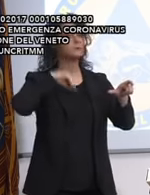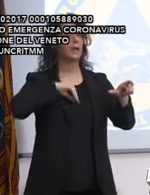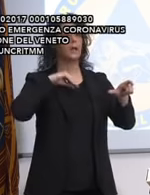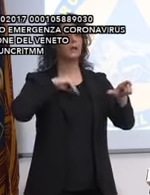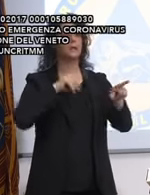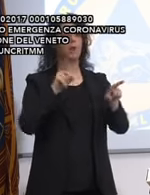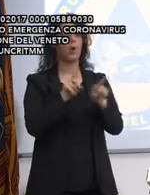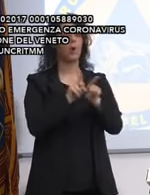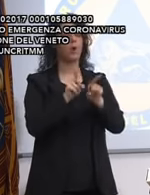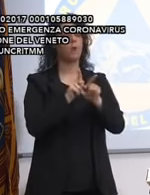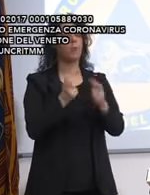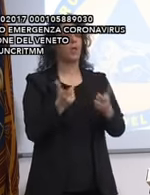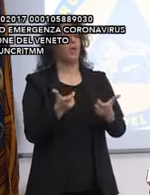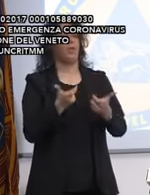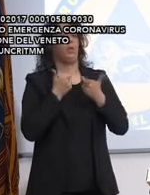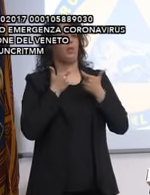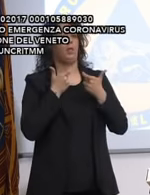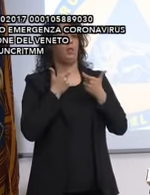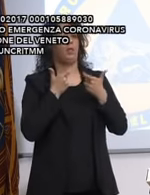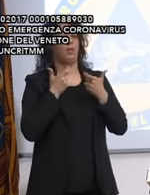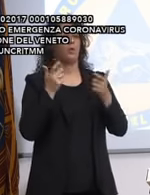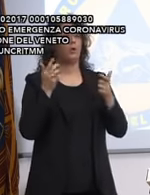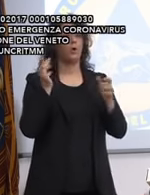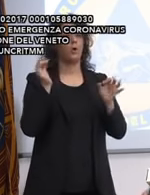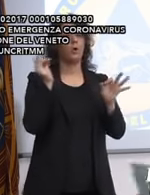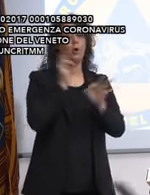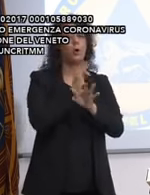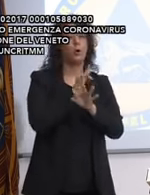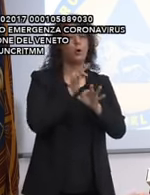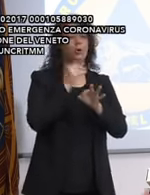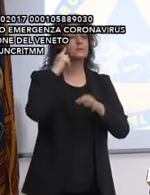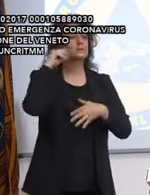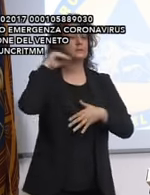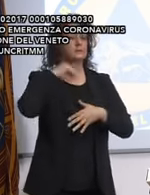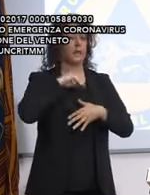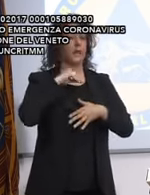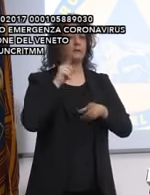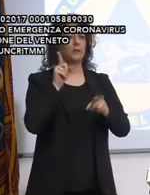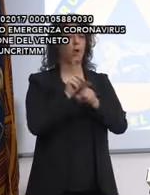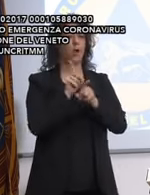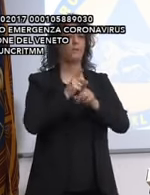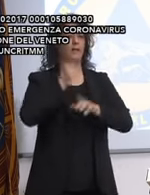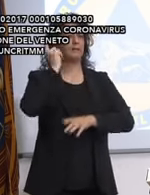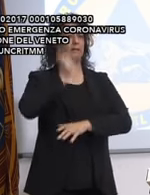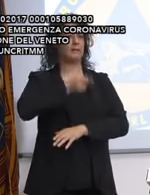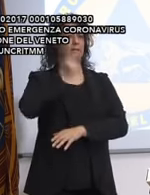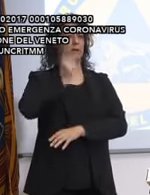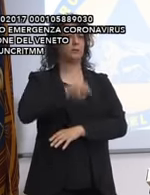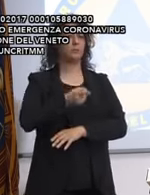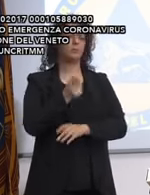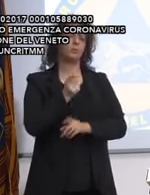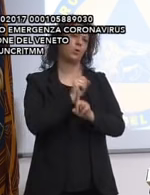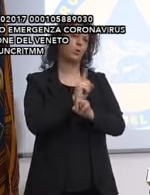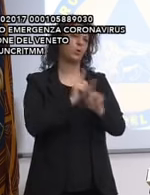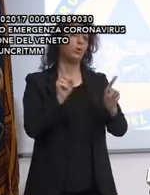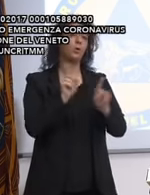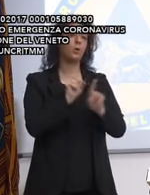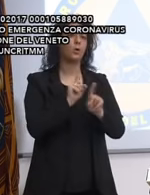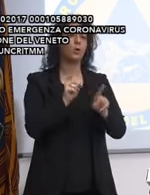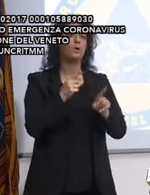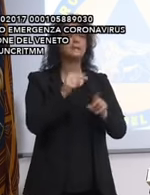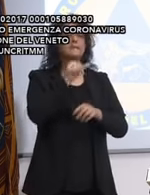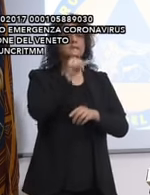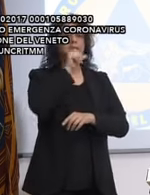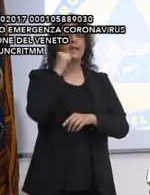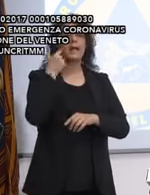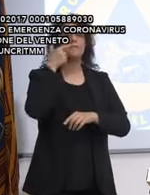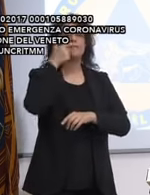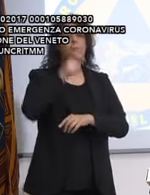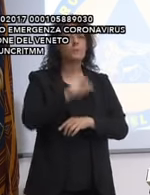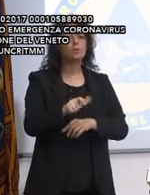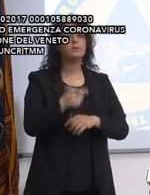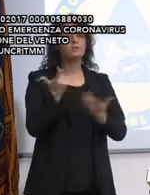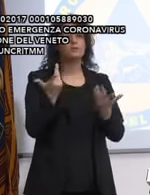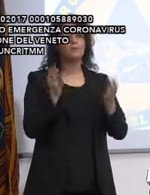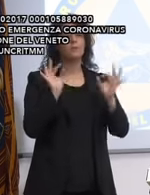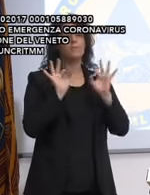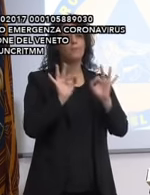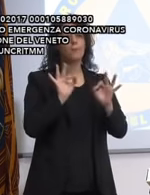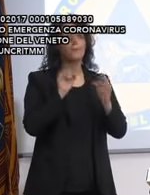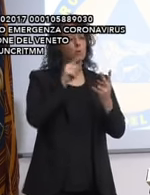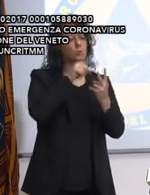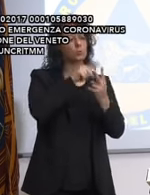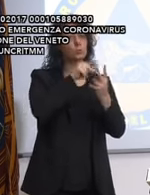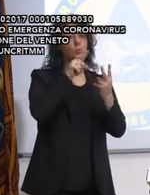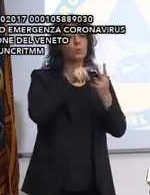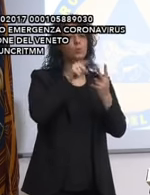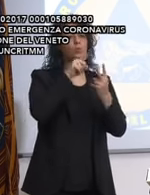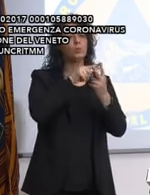o delle attività da regime, ma è la necessità di dire che i due elementi salvavita sono